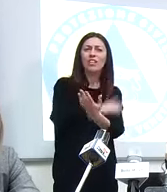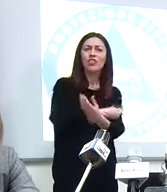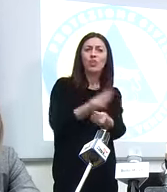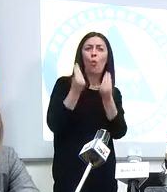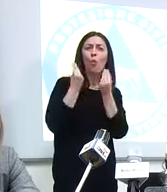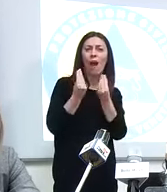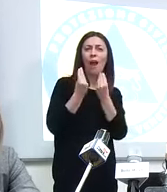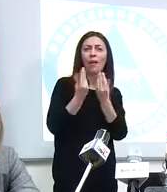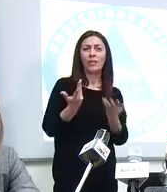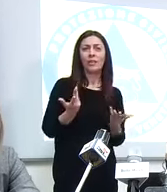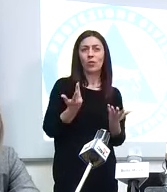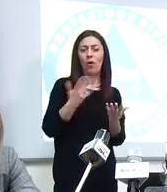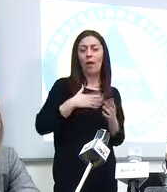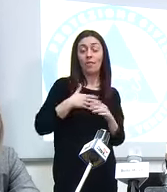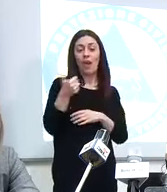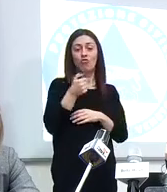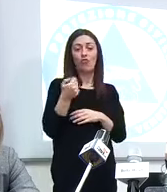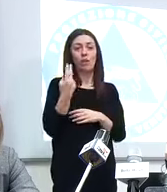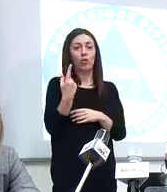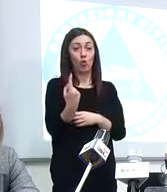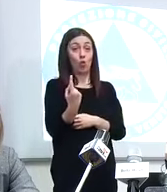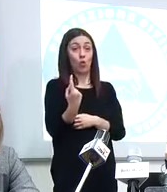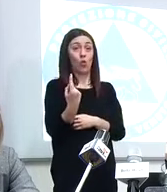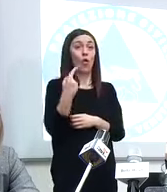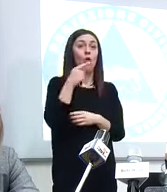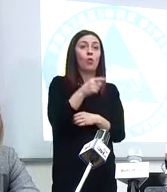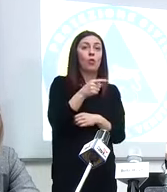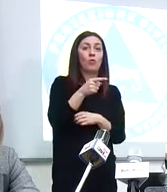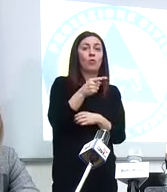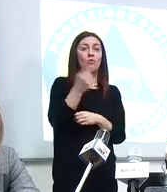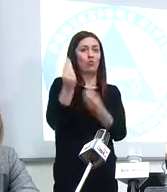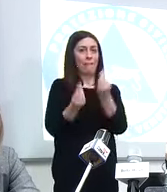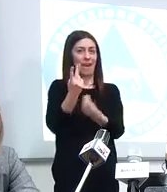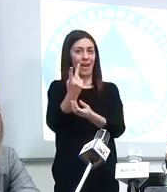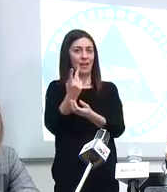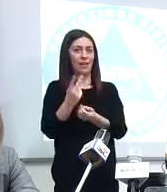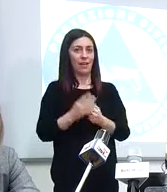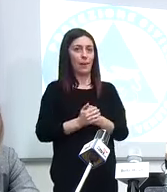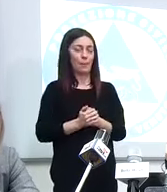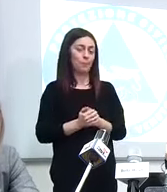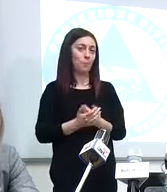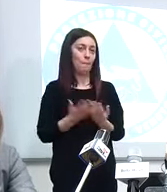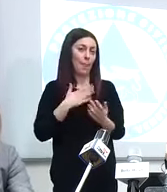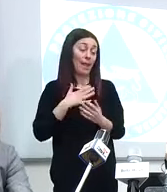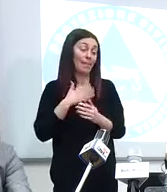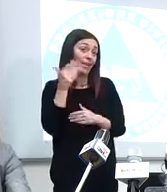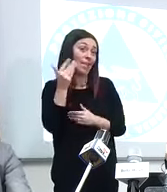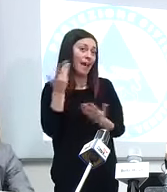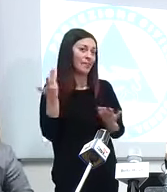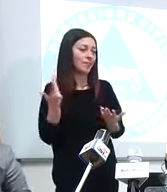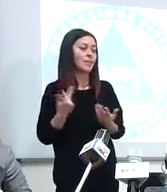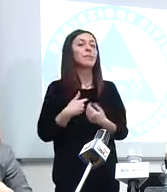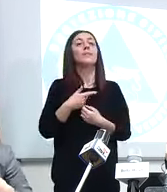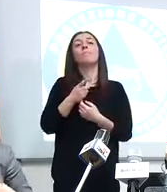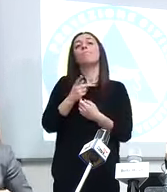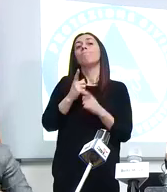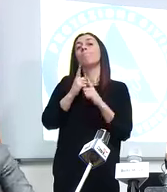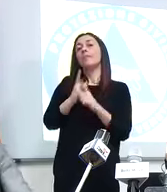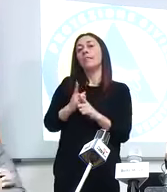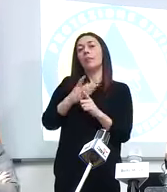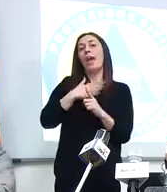Quando mi chiameranno, visto che c'è questa scalata all'indietro e loro hanno una certa età. Via via, è chiaro